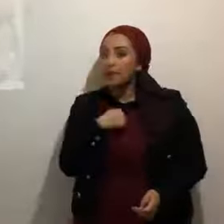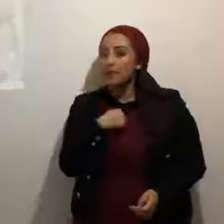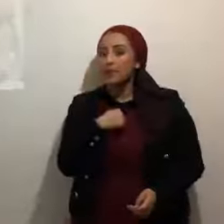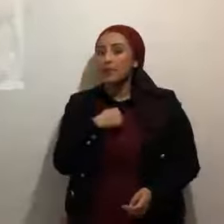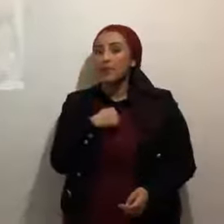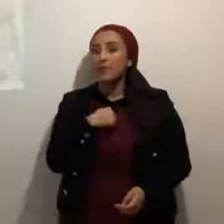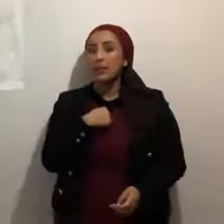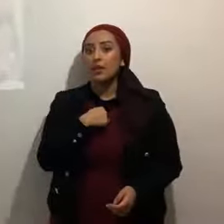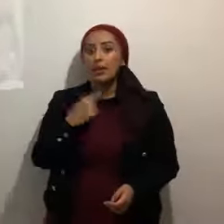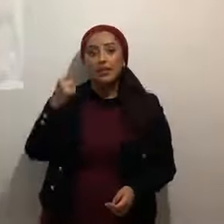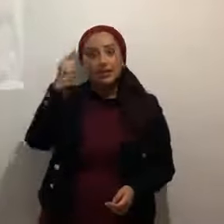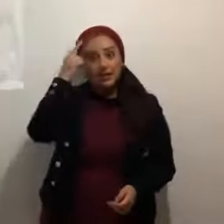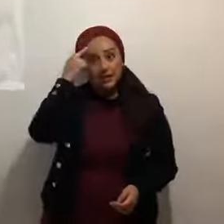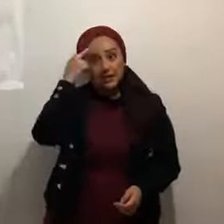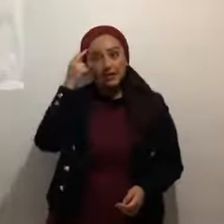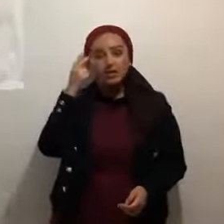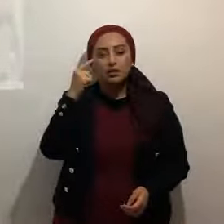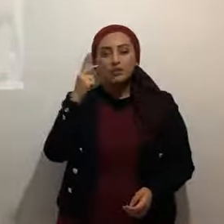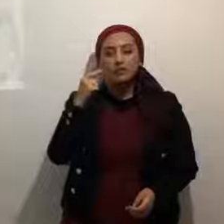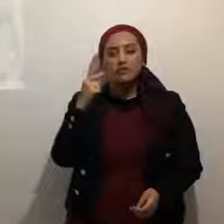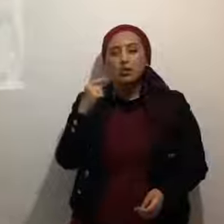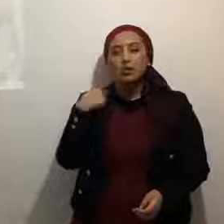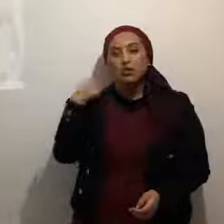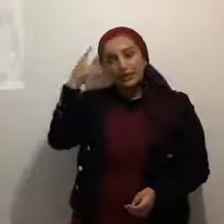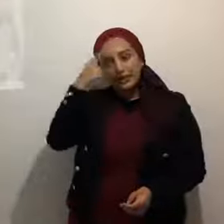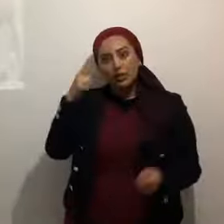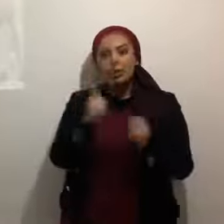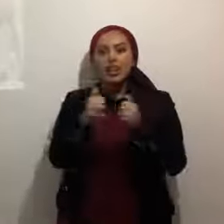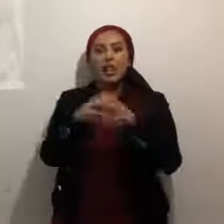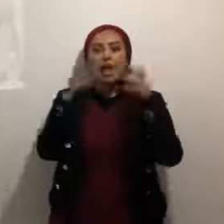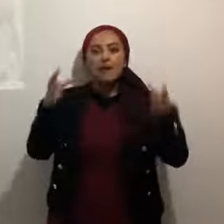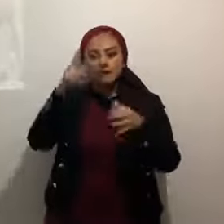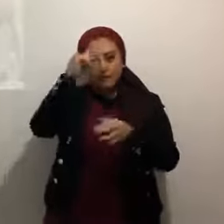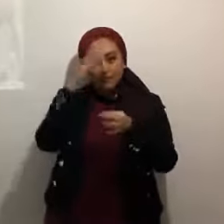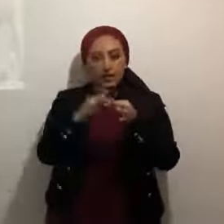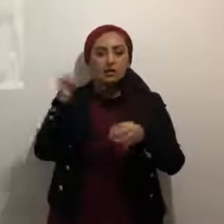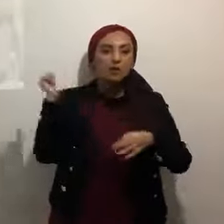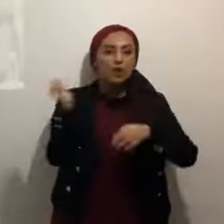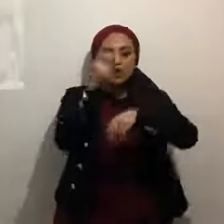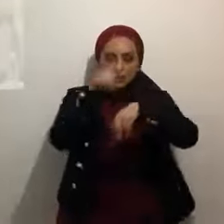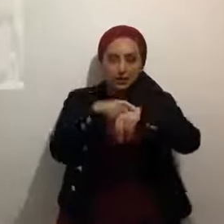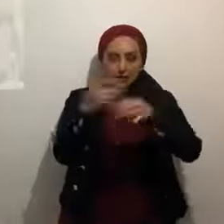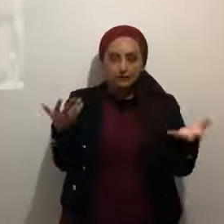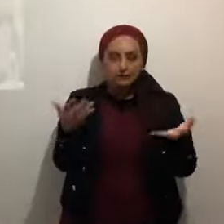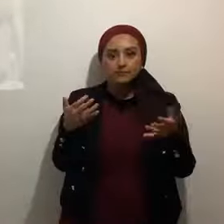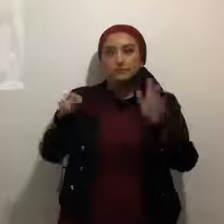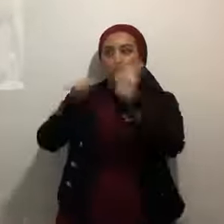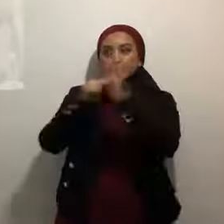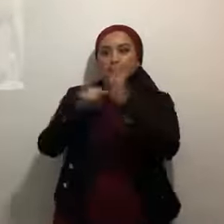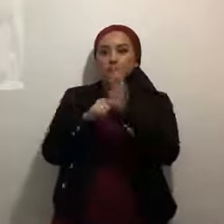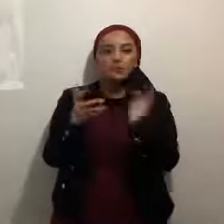las ideas de nuestro gran Adón Yahshua Mesías es que pensemos con mucha fe todo el tiempo. Entonces, es contrario al pesimismo.